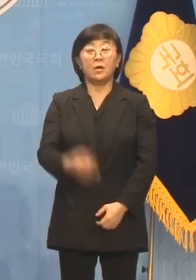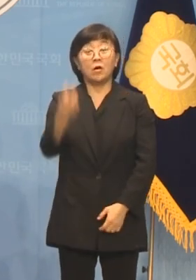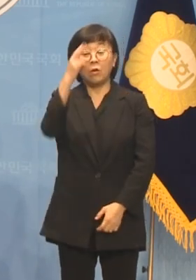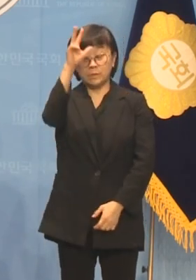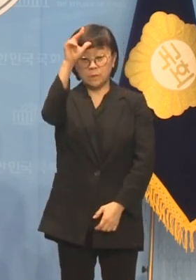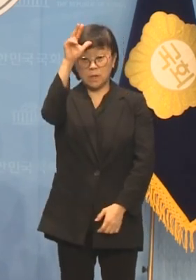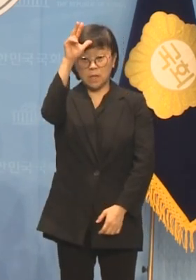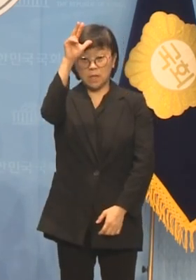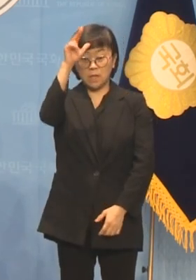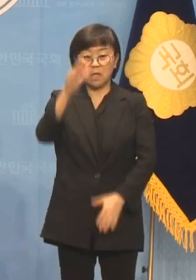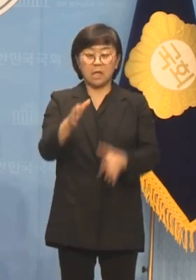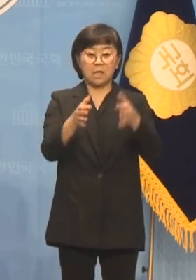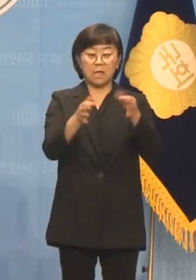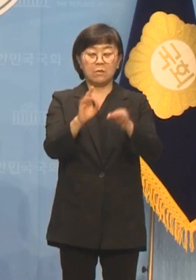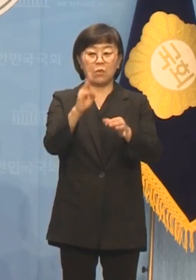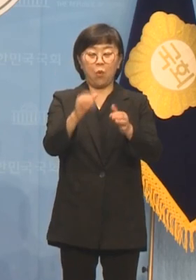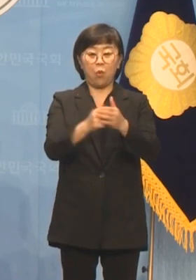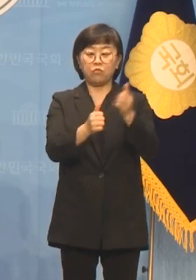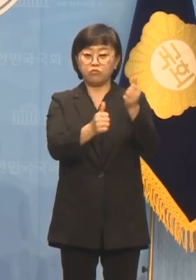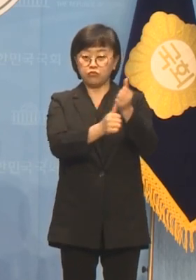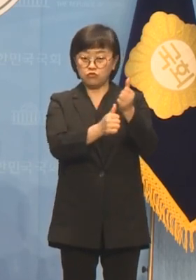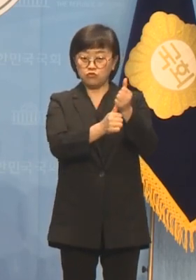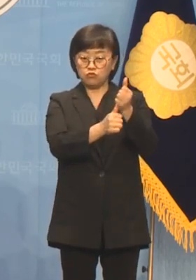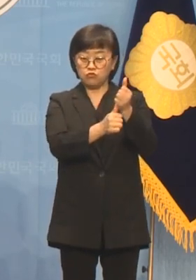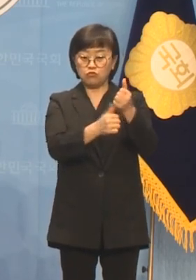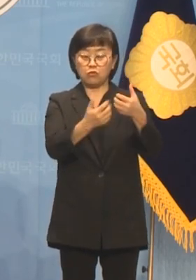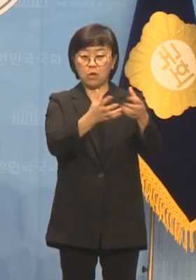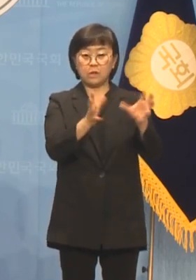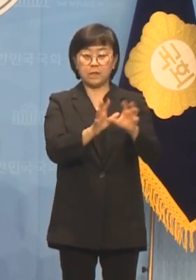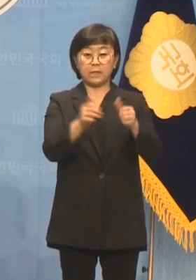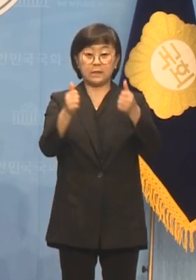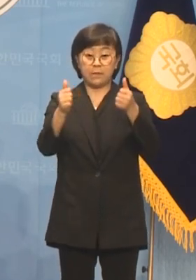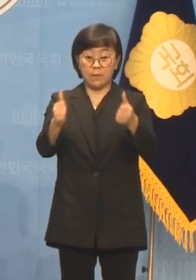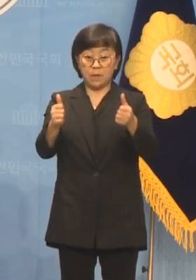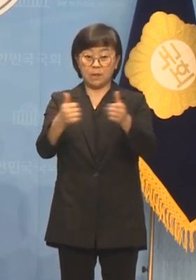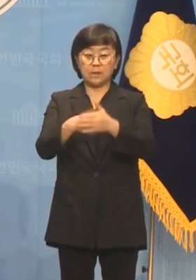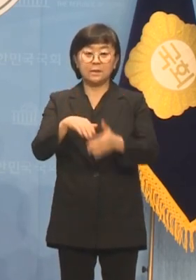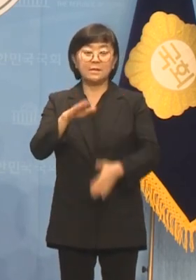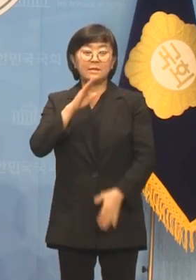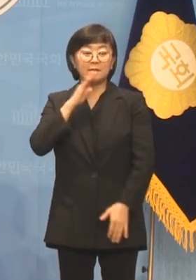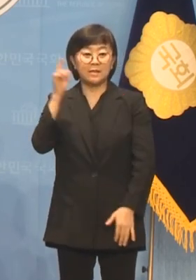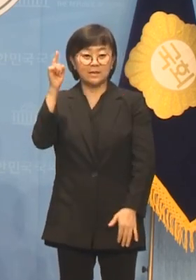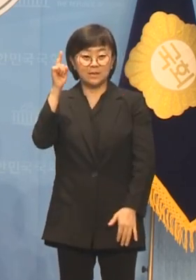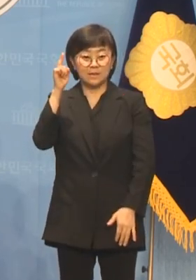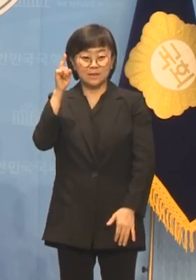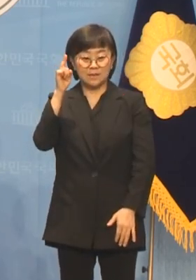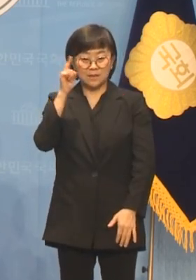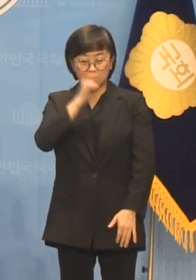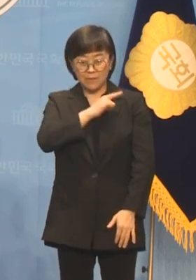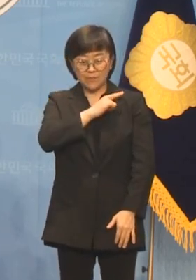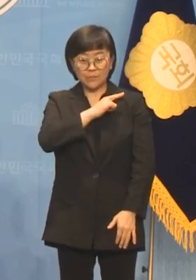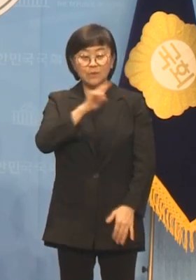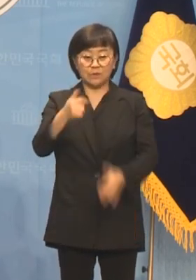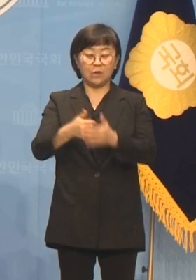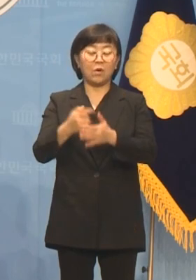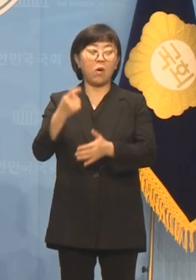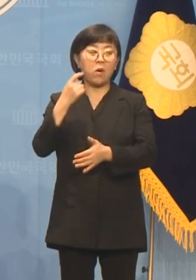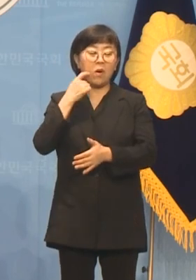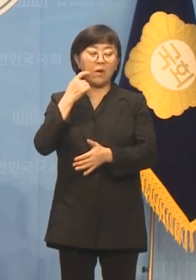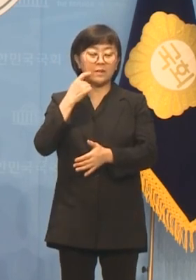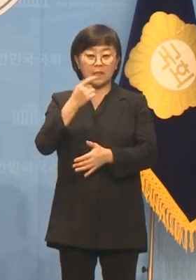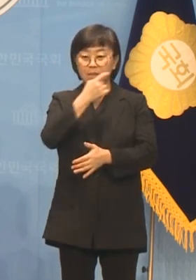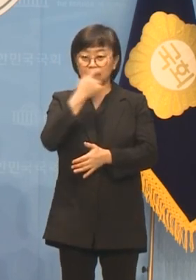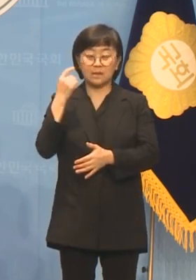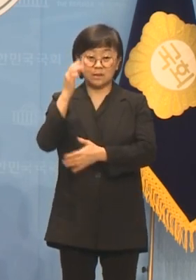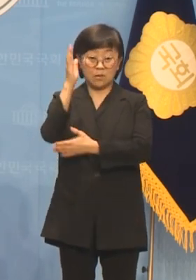검찰이 김용 전 부원장 재판과 관련해서 최악의 위증교사 사건이라고 합니다. 그런데